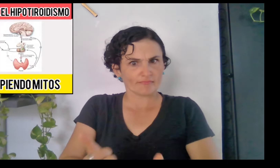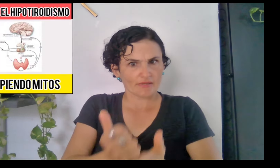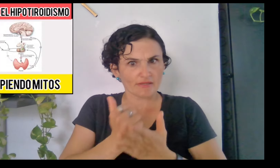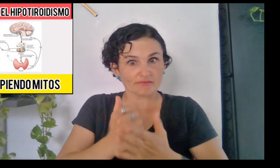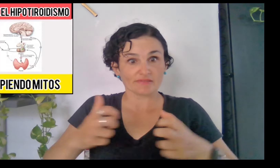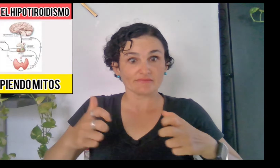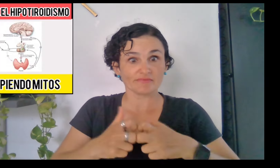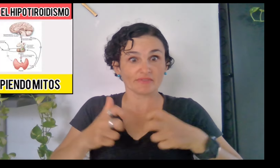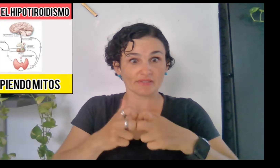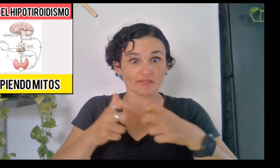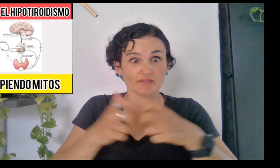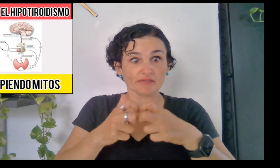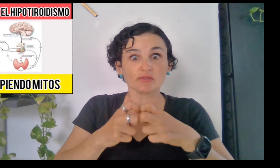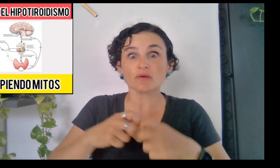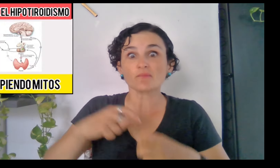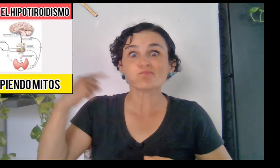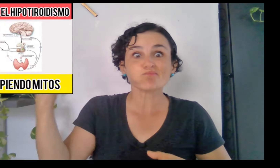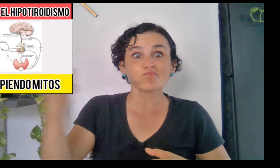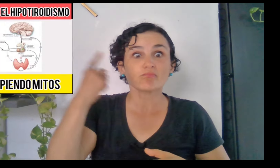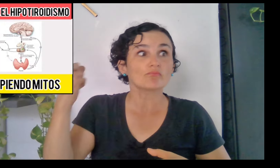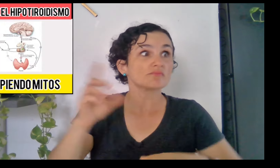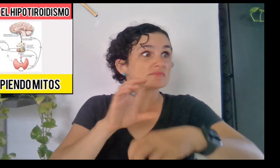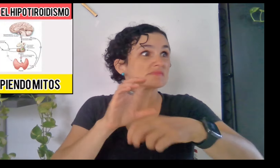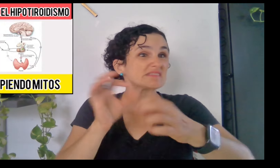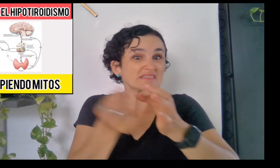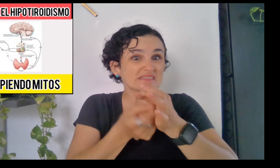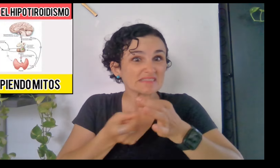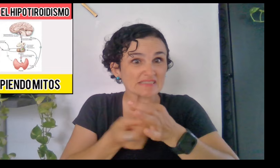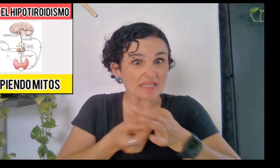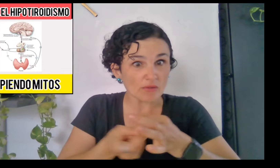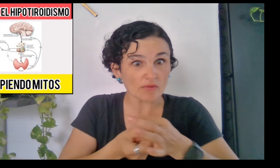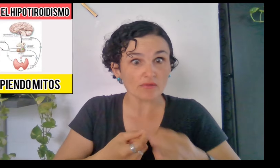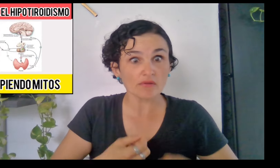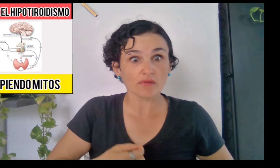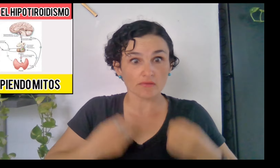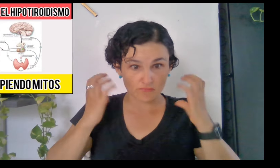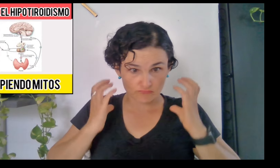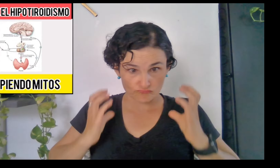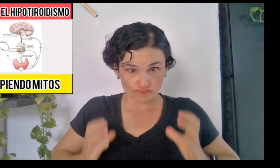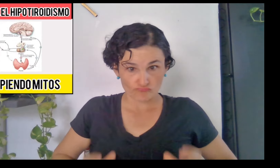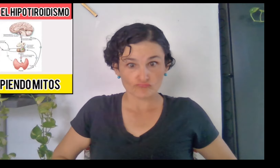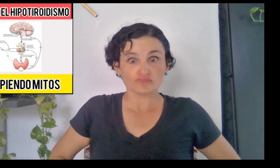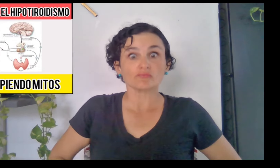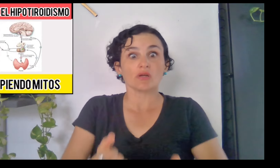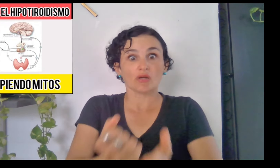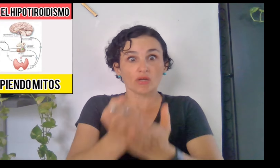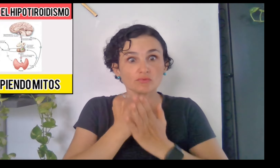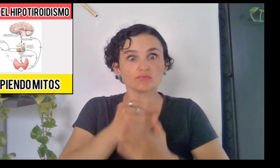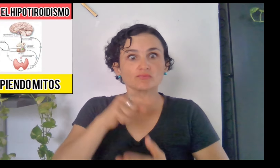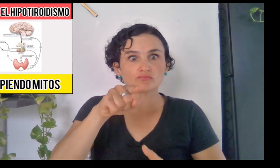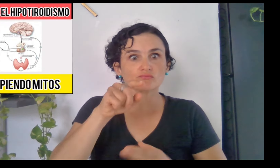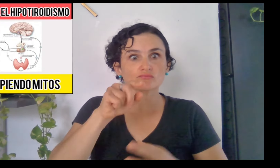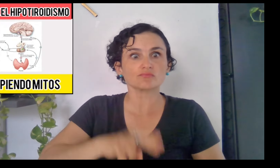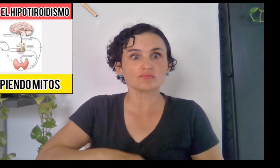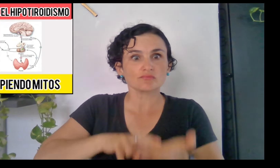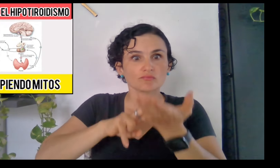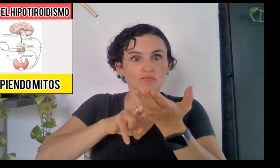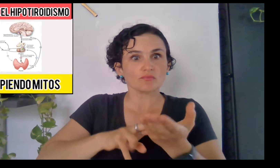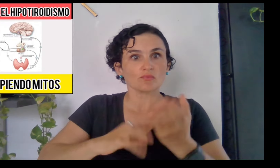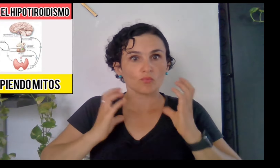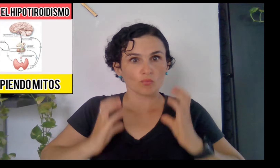energía de casi todas las células del organismo. Es decir, que la glándula tiroidea ayuda para que tu cuerpo funcione